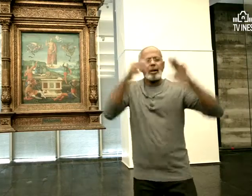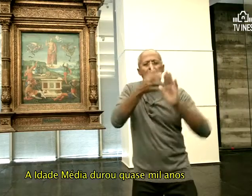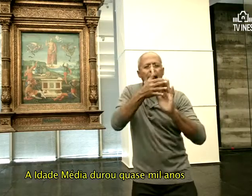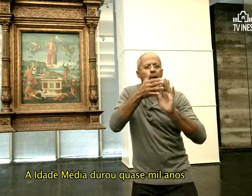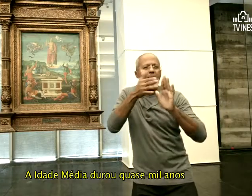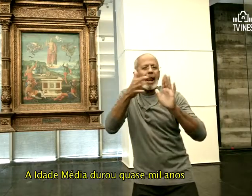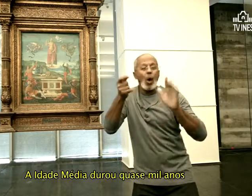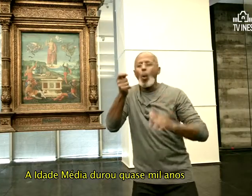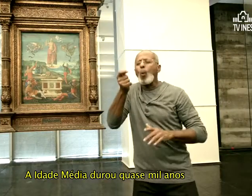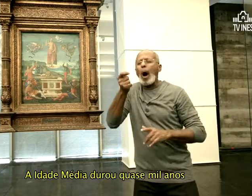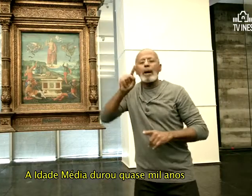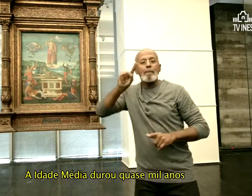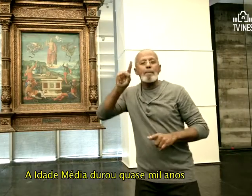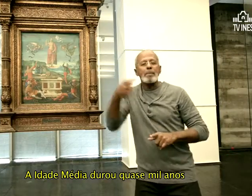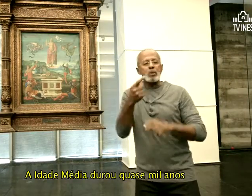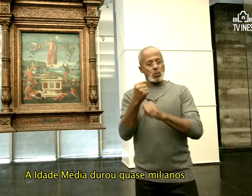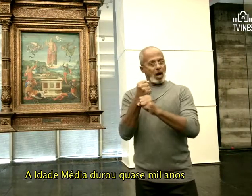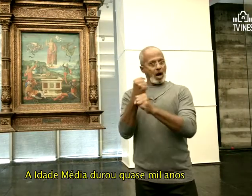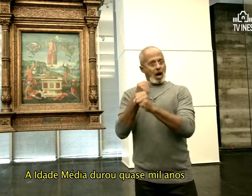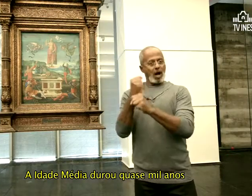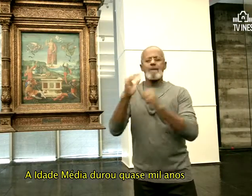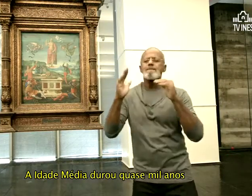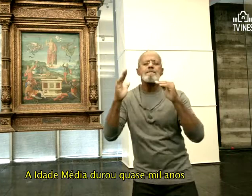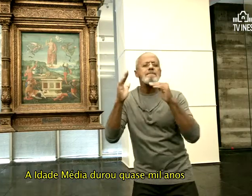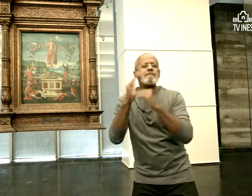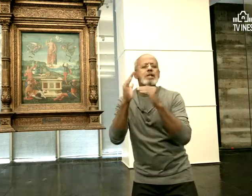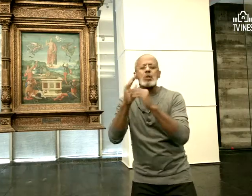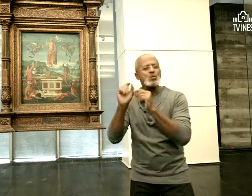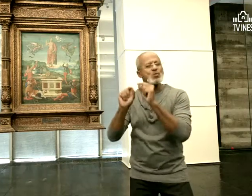A Idade Média durou quase 1000 anos.